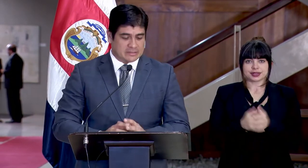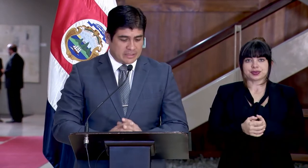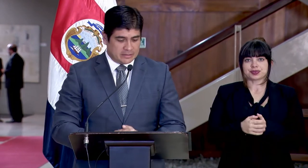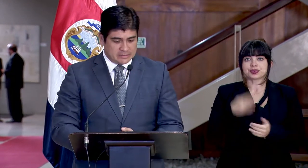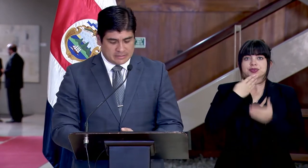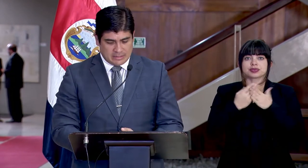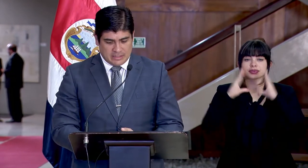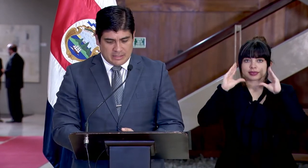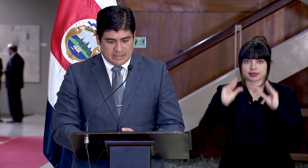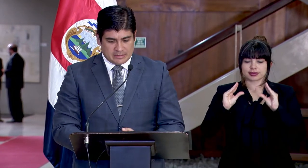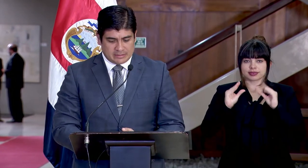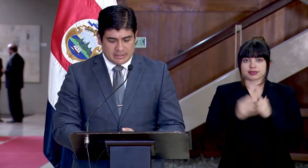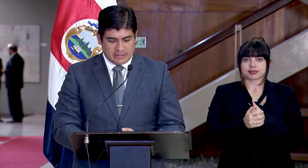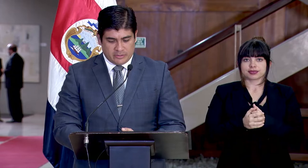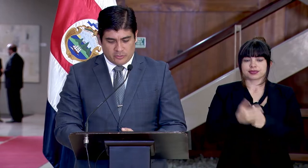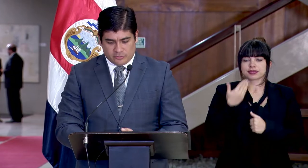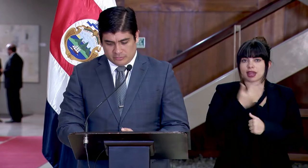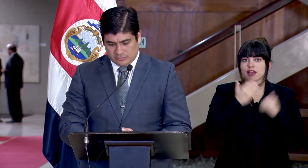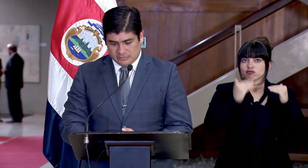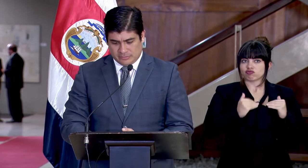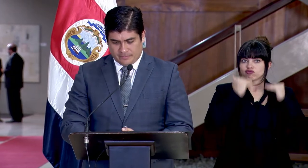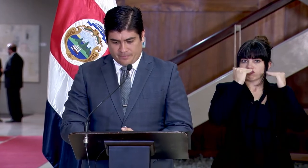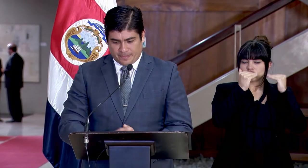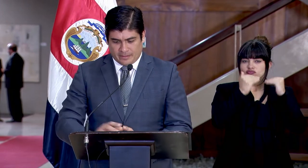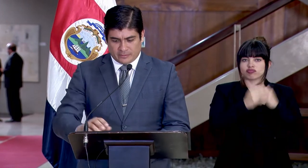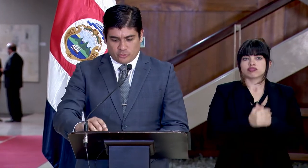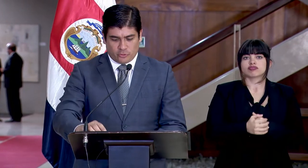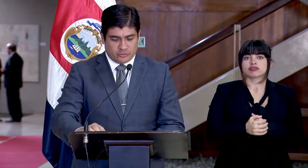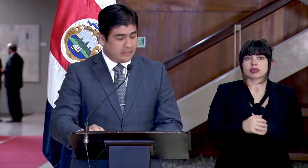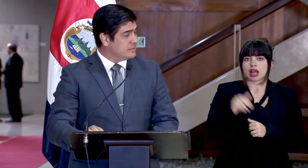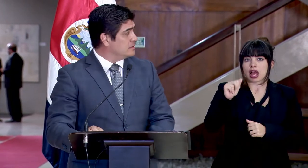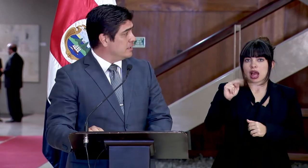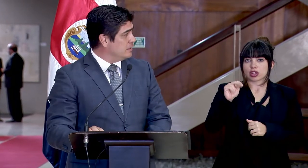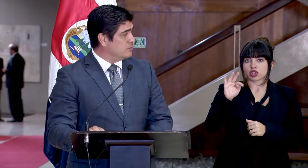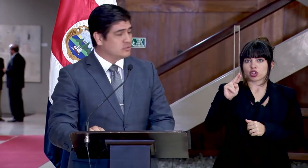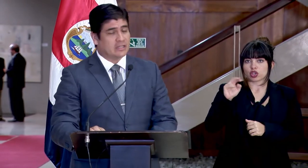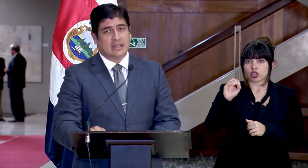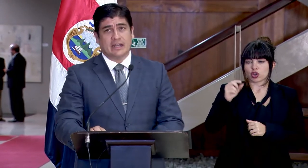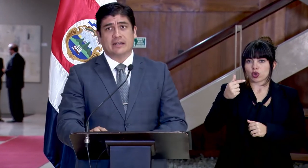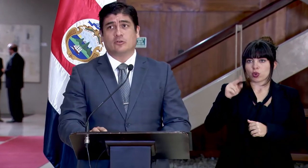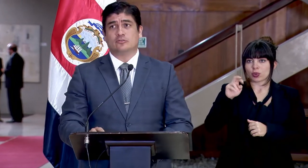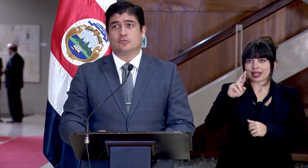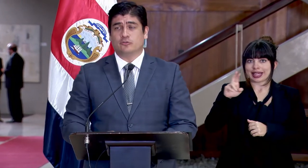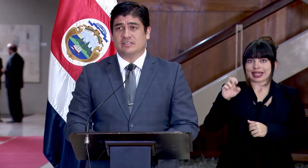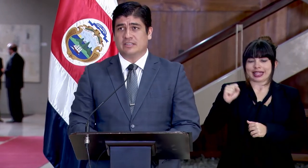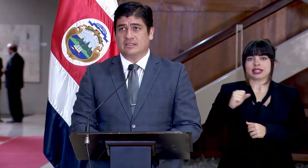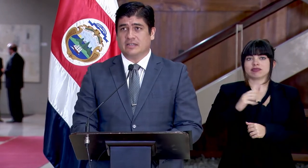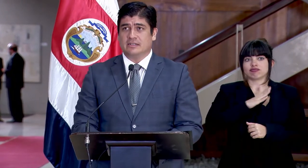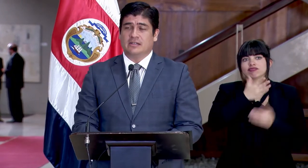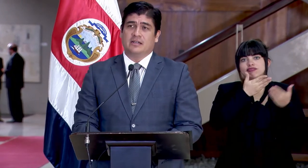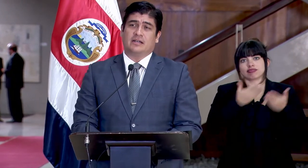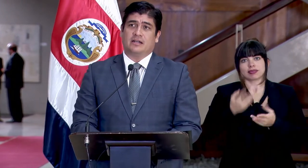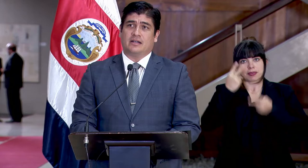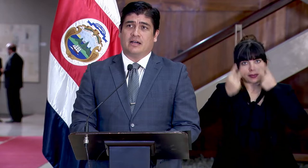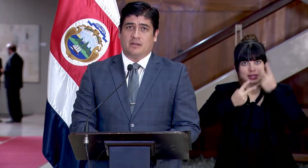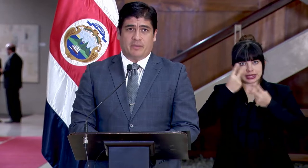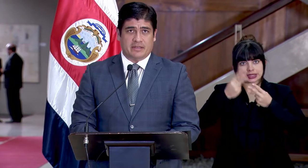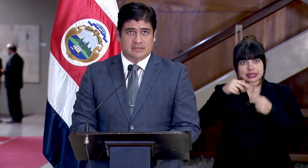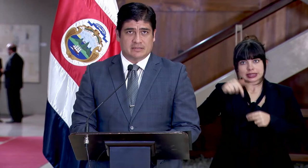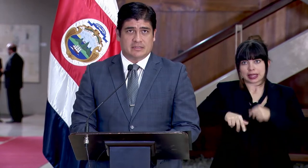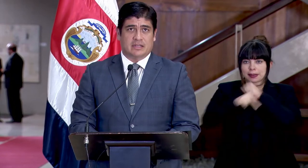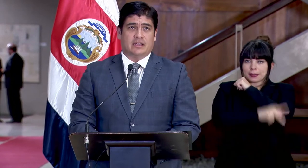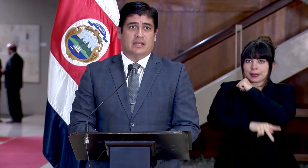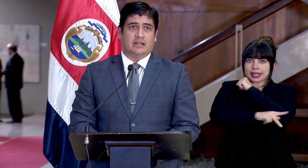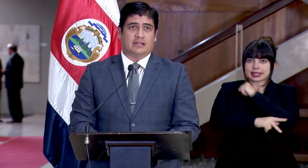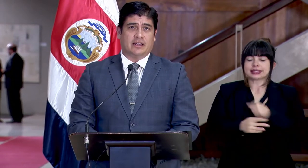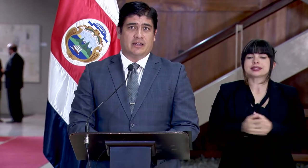Muy buenas tardes al distinguido Antonio Guterres, que nos engalana con su visita al